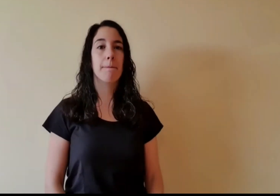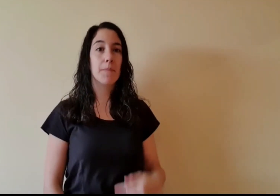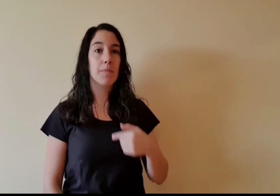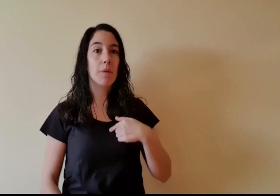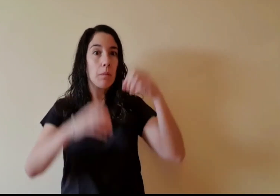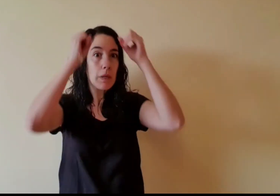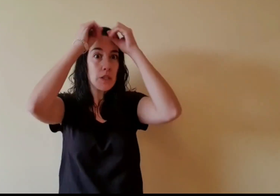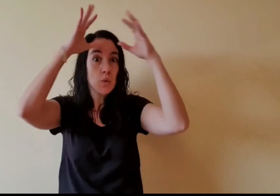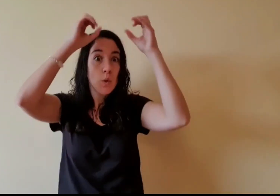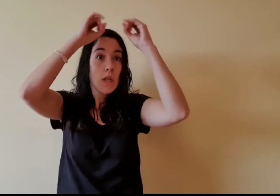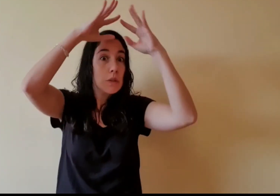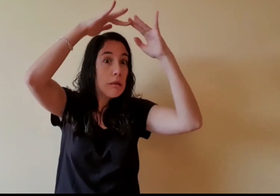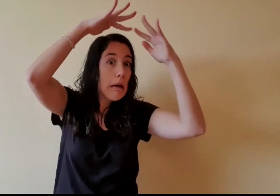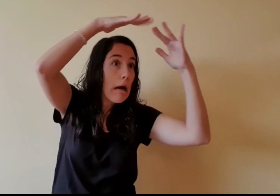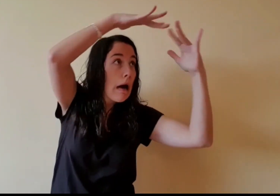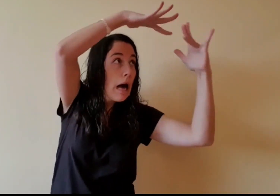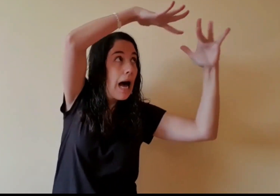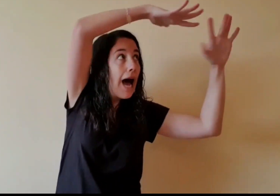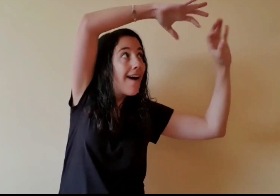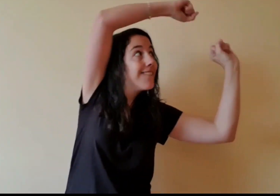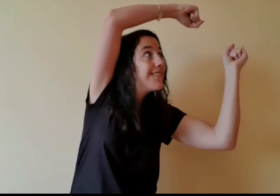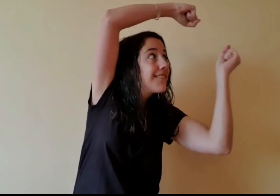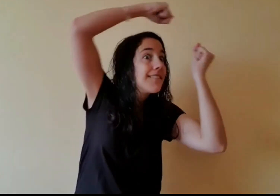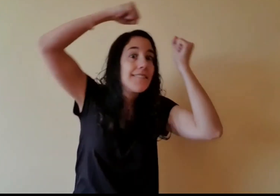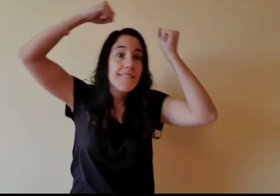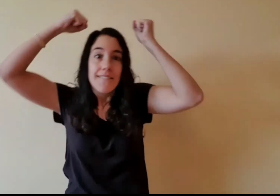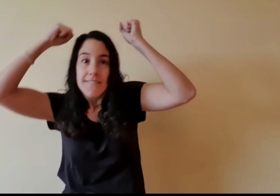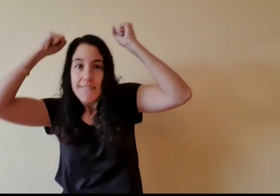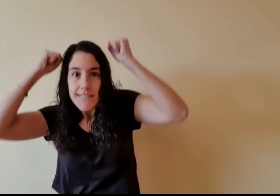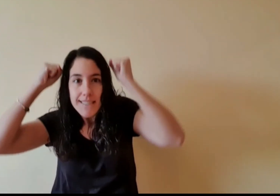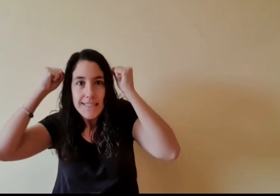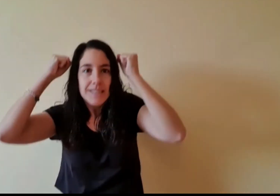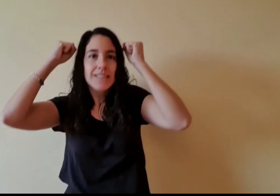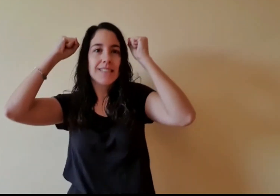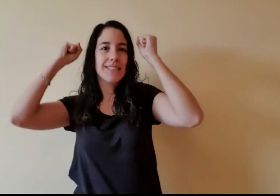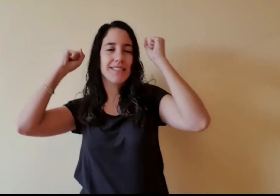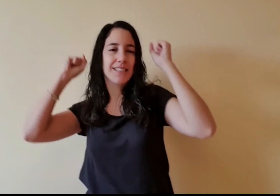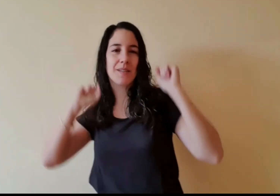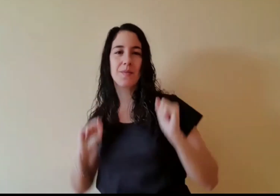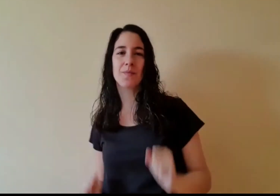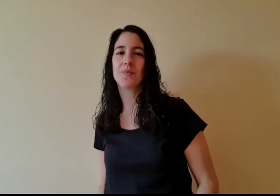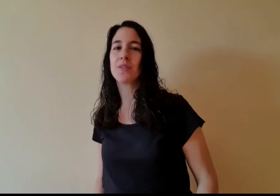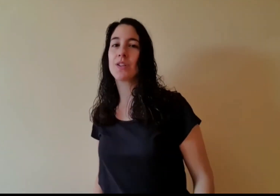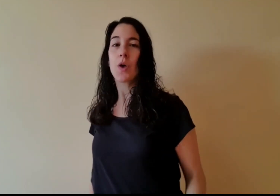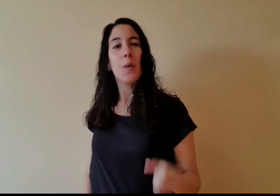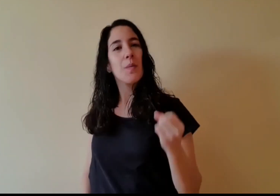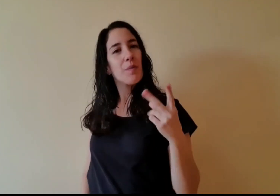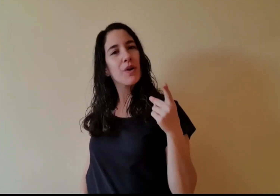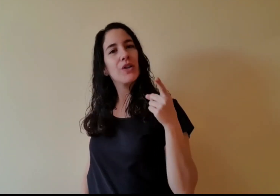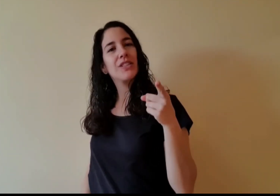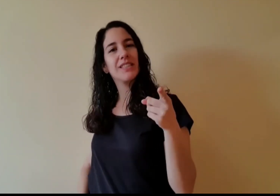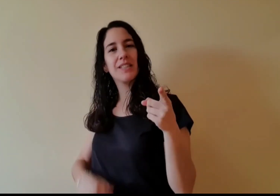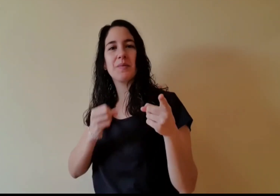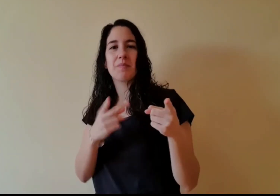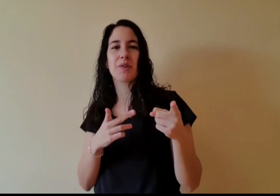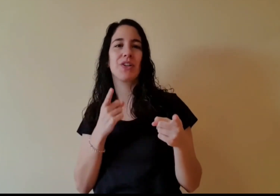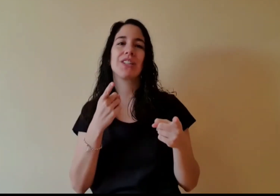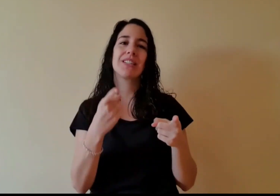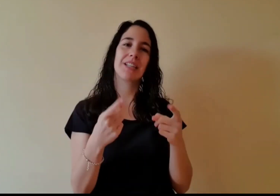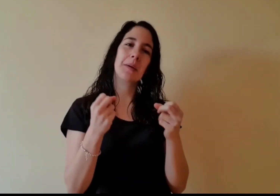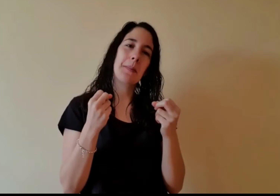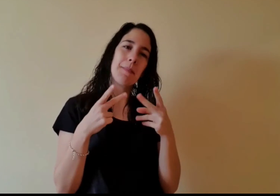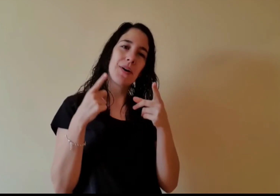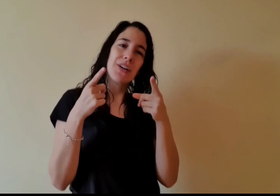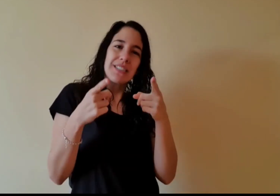Pongo el sombrero para que no se escapen los sueños. Por ti, por